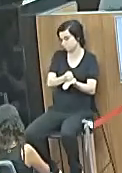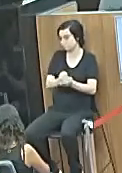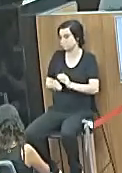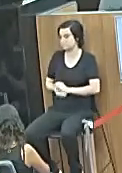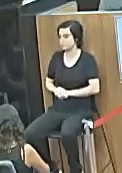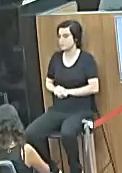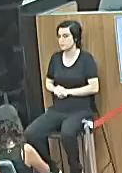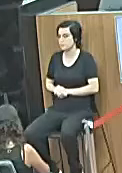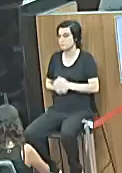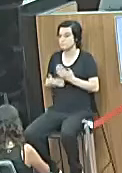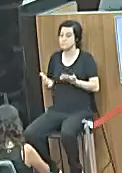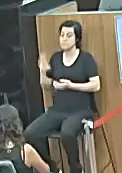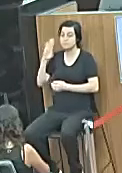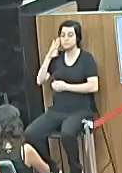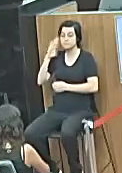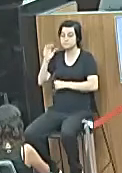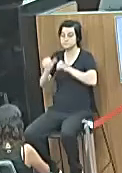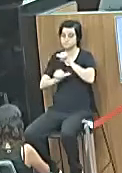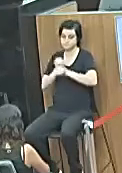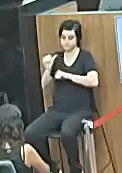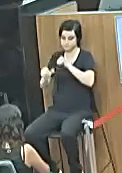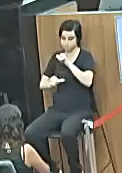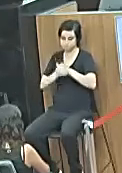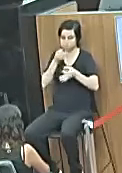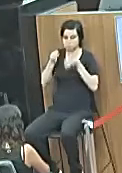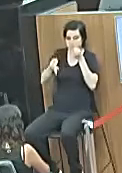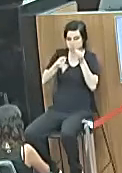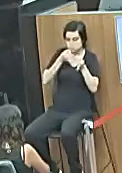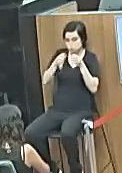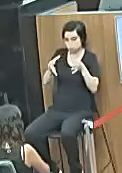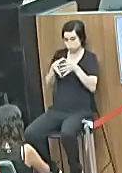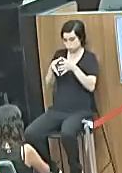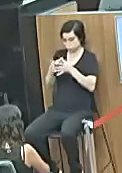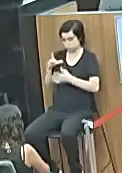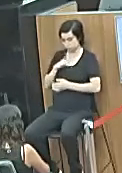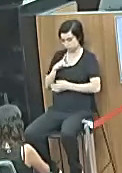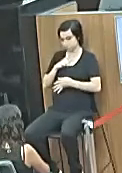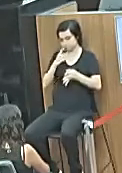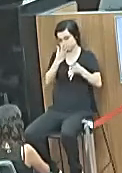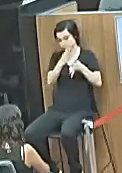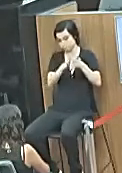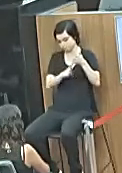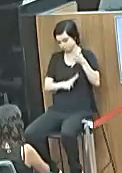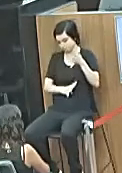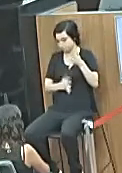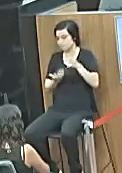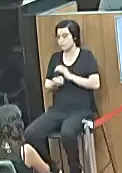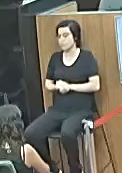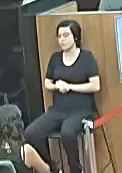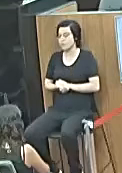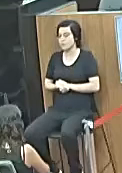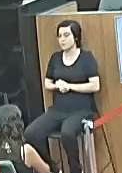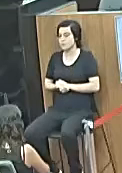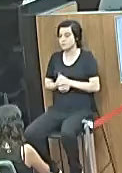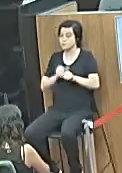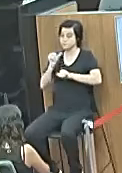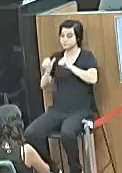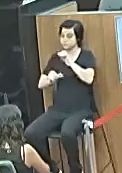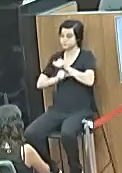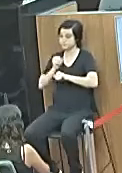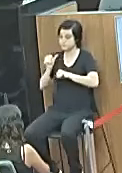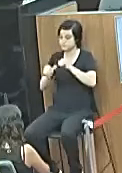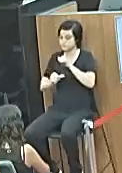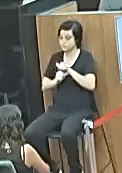as principais alterações são sugeridas pelo grupo foram alterar atributos da ação